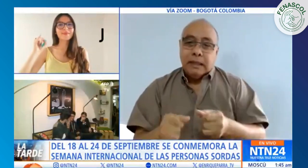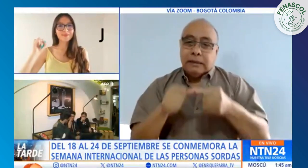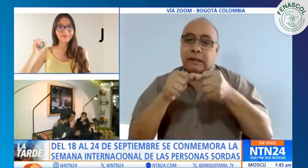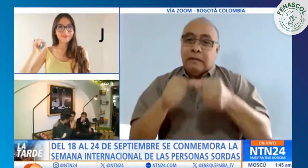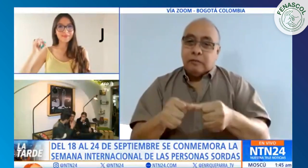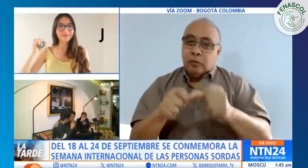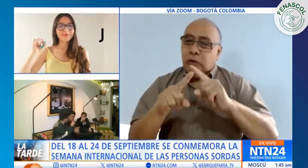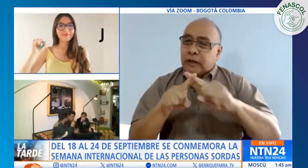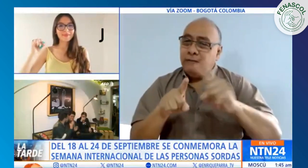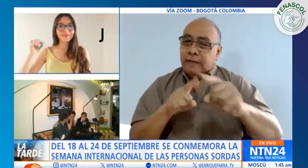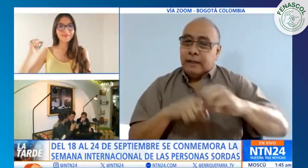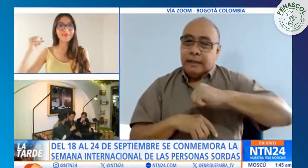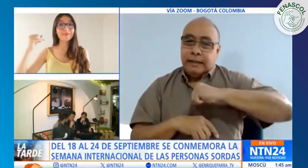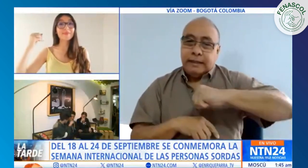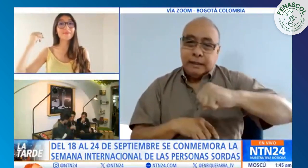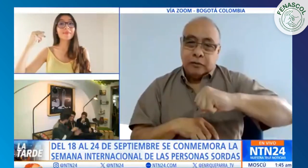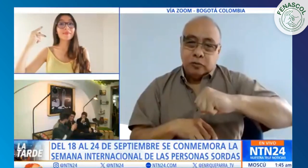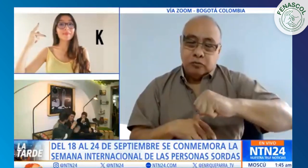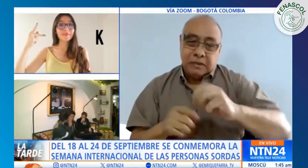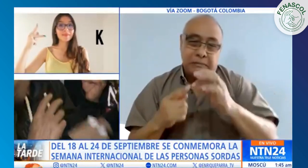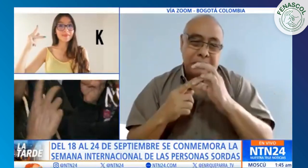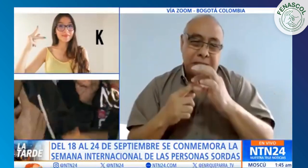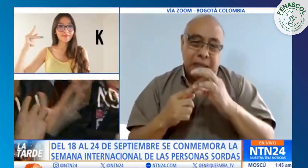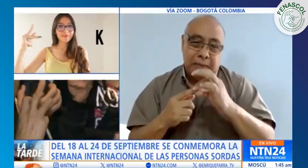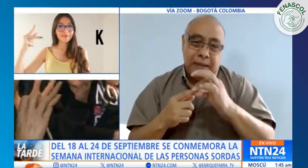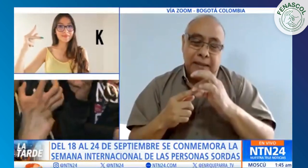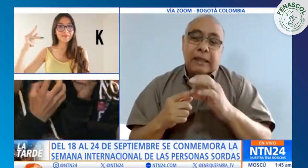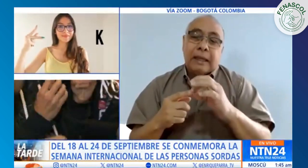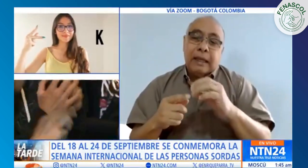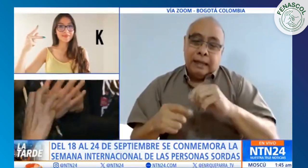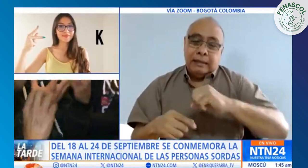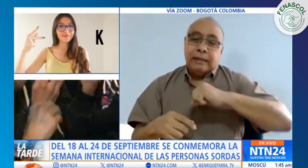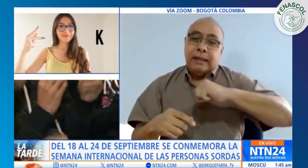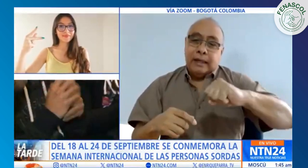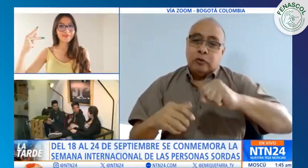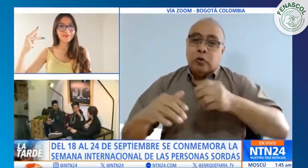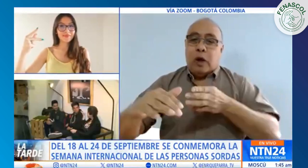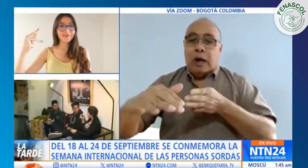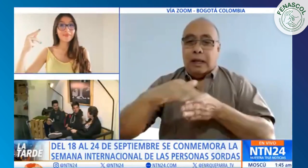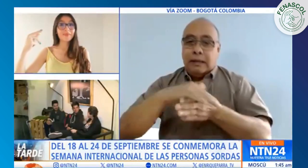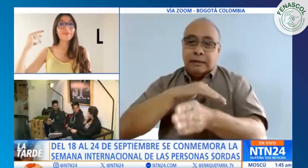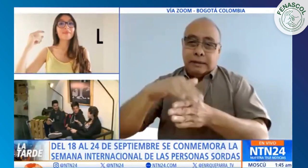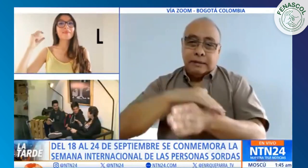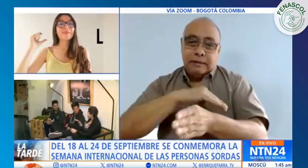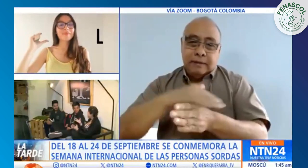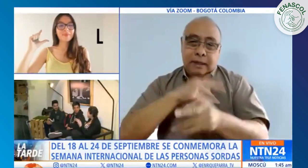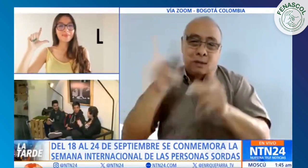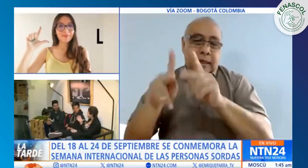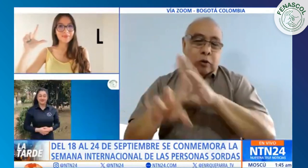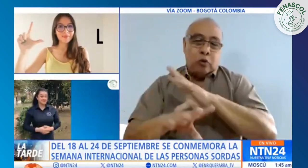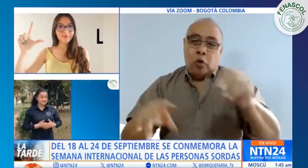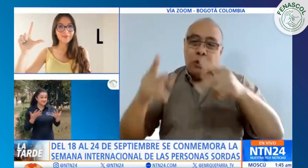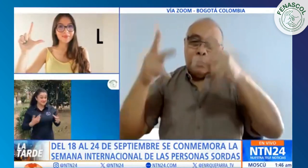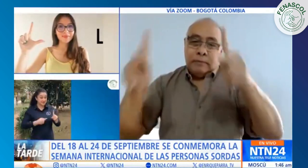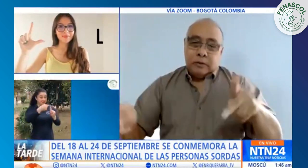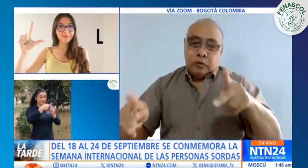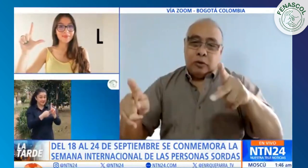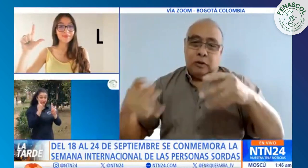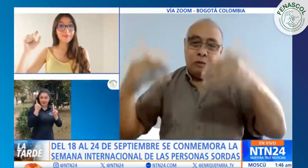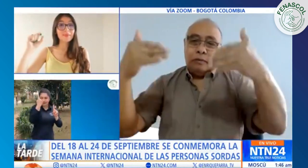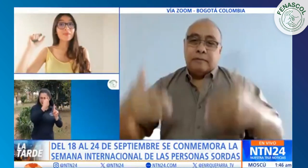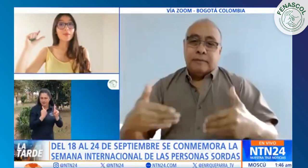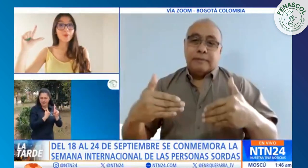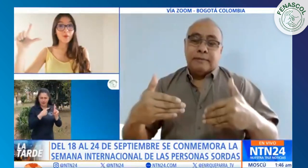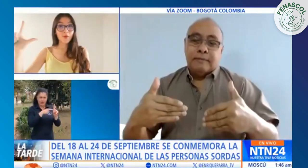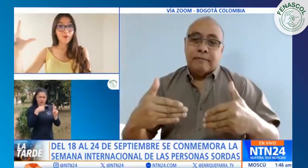Esta se expidió como reglamentando la convención, ¿sí? Pensando en los derechos